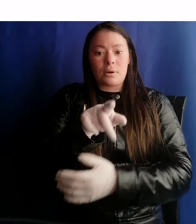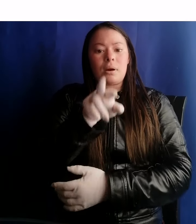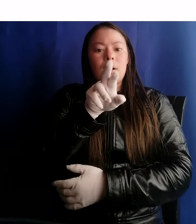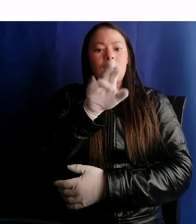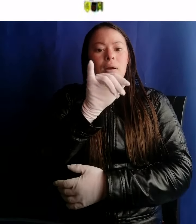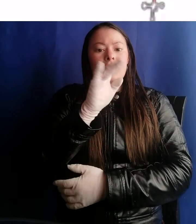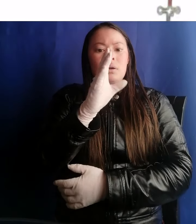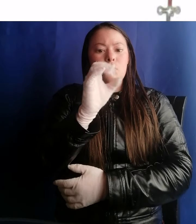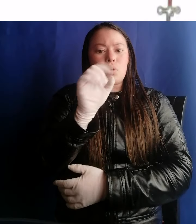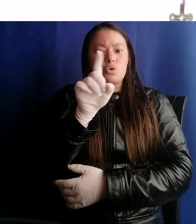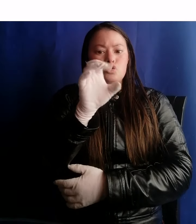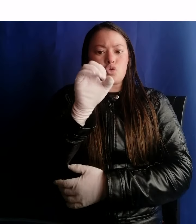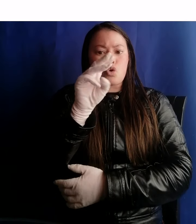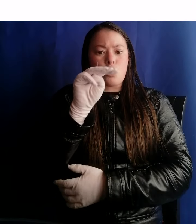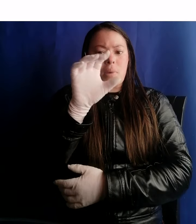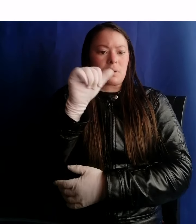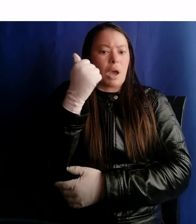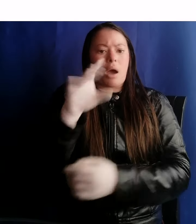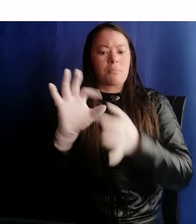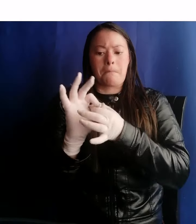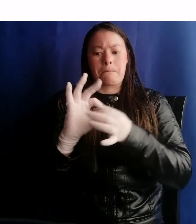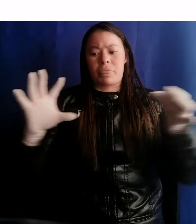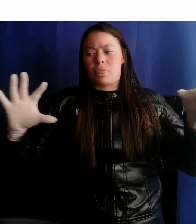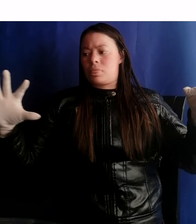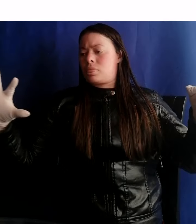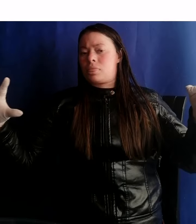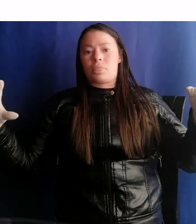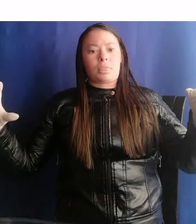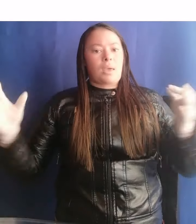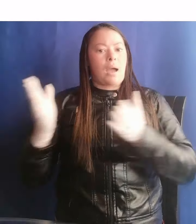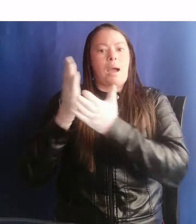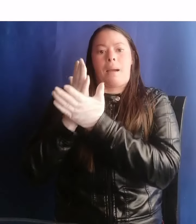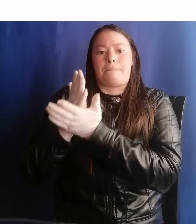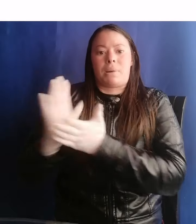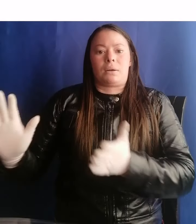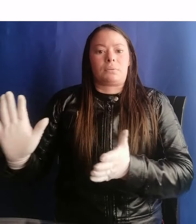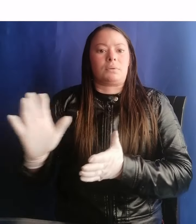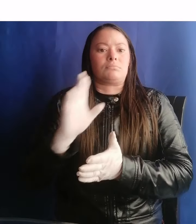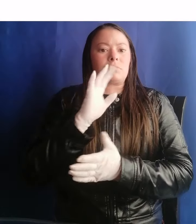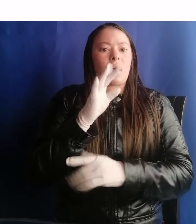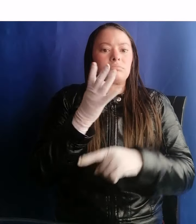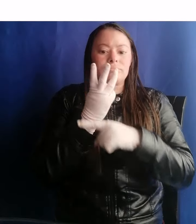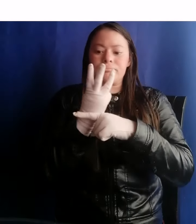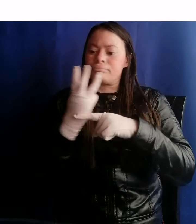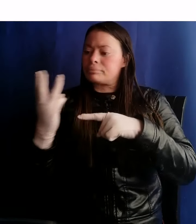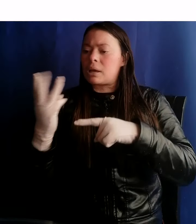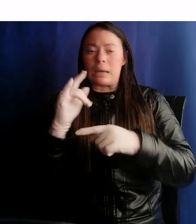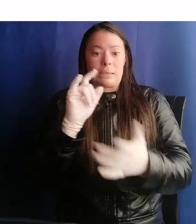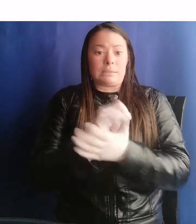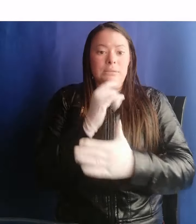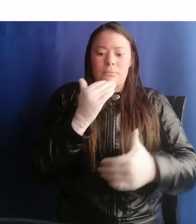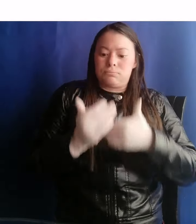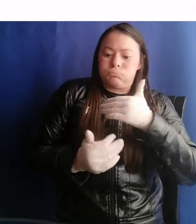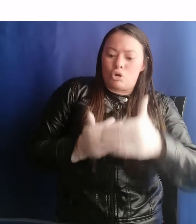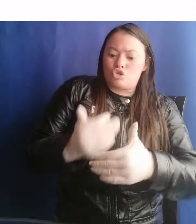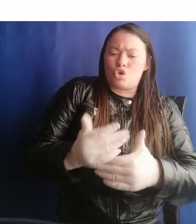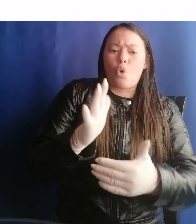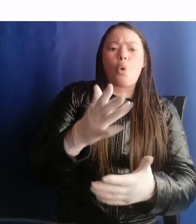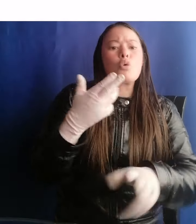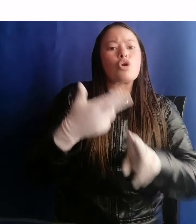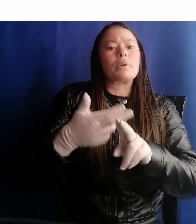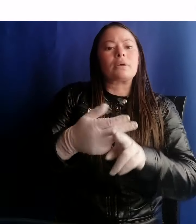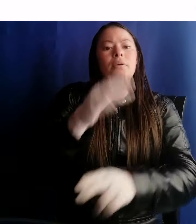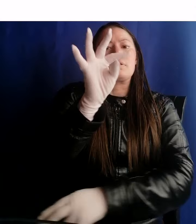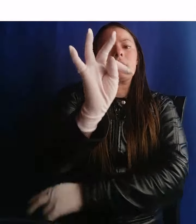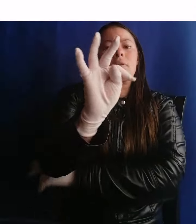ningún aminoácido, solo es una señal de fin. En este punto el ribosoma se separa del ARN mensajero y también la cadena de